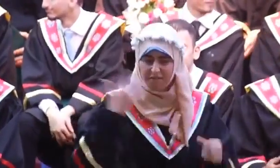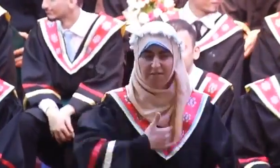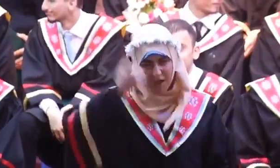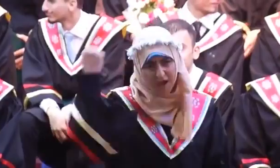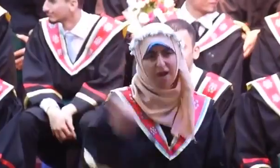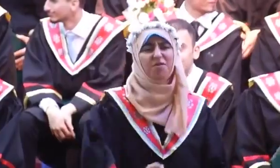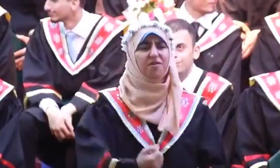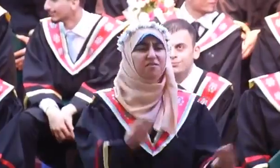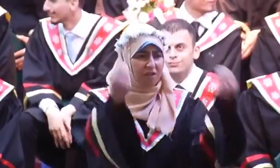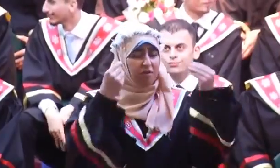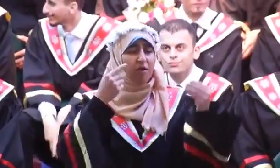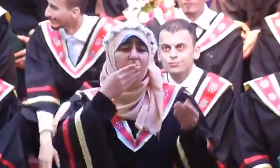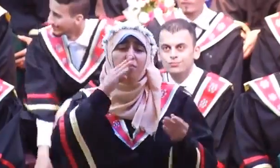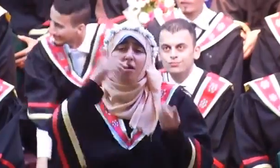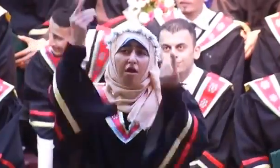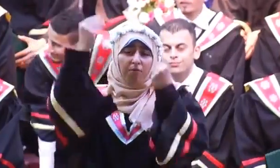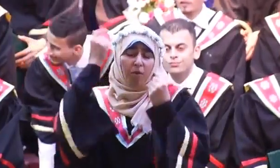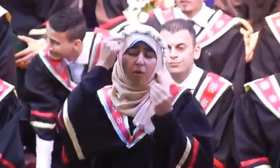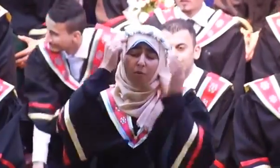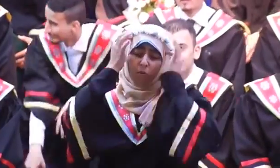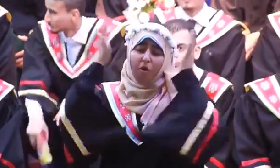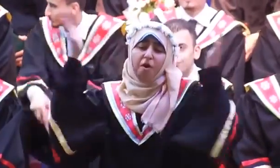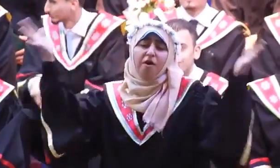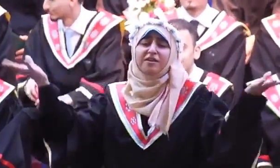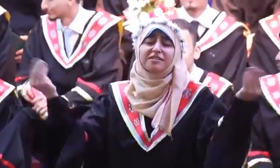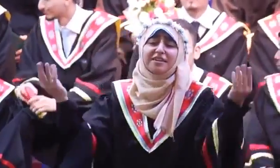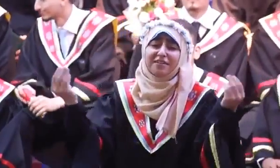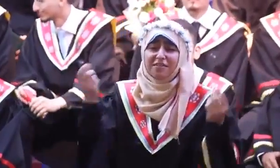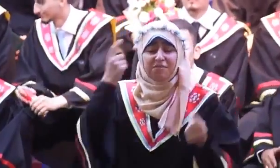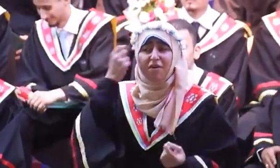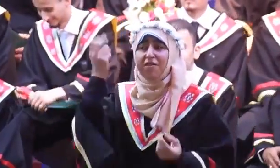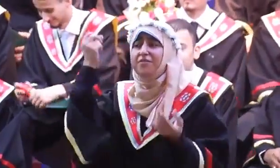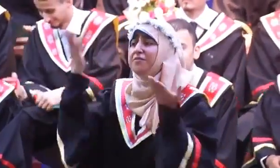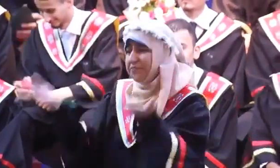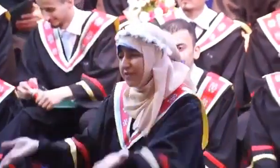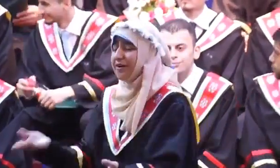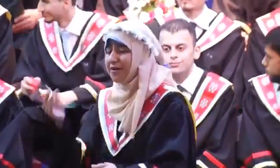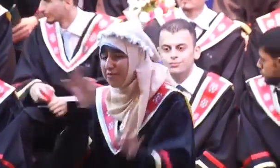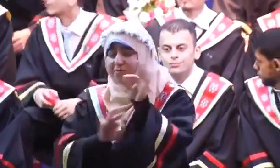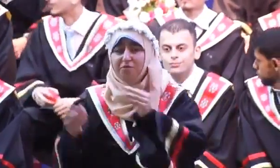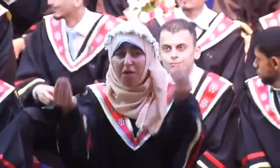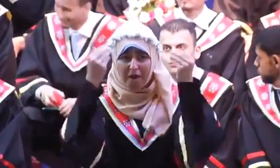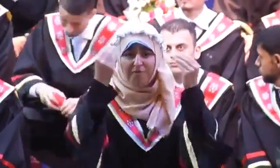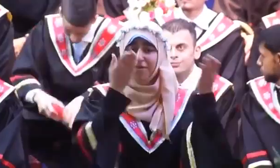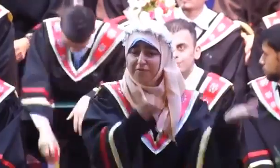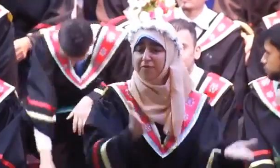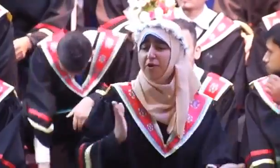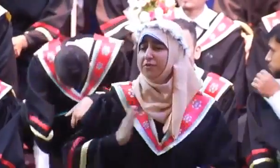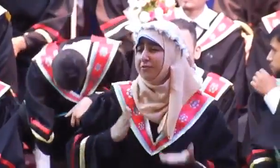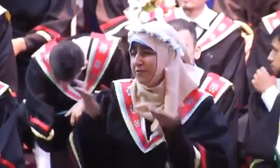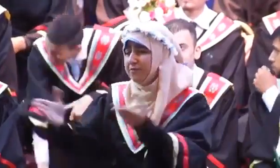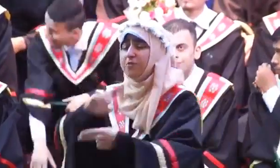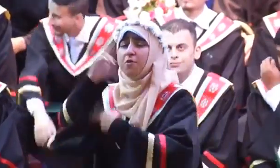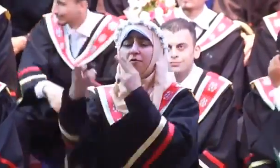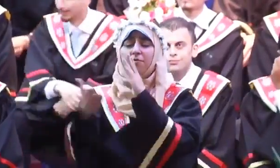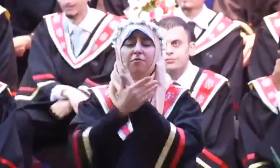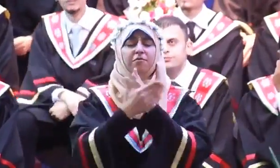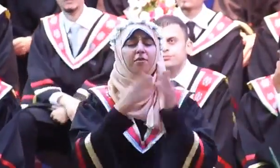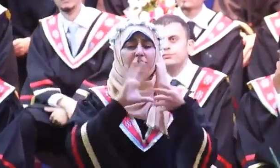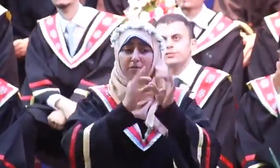طموحاتي وتعبي واجتهدت، والحمد لله أنه ربنا أكرمنا بعقل وأكرمنا بكل ما فيه من